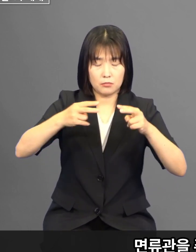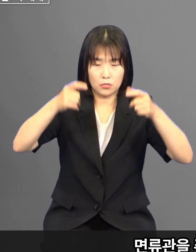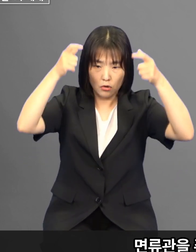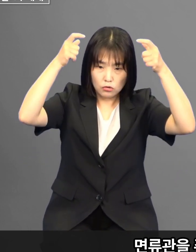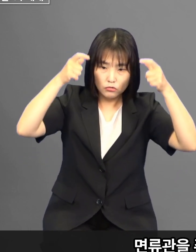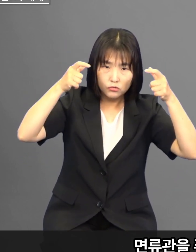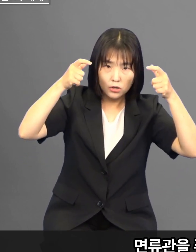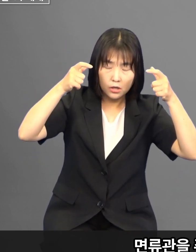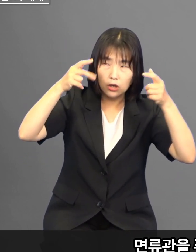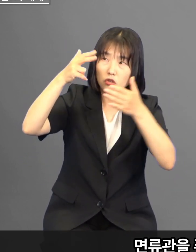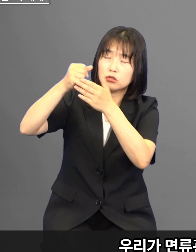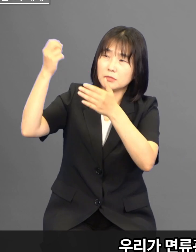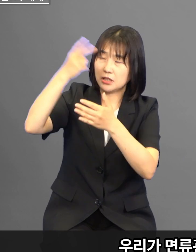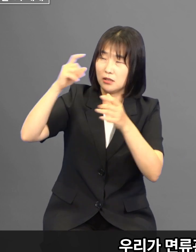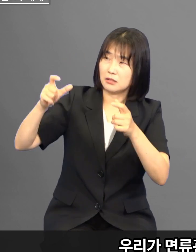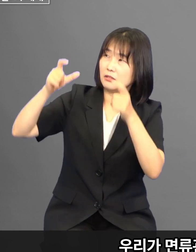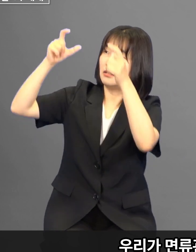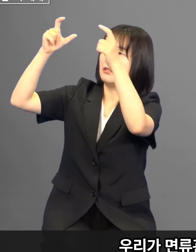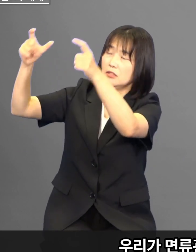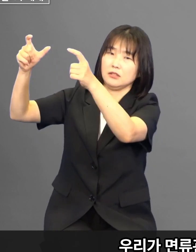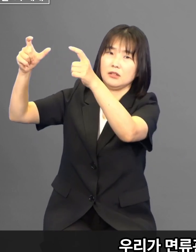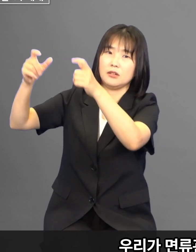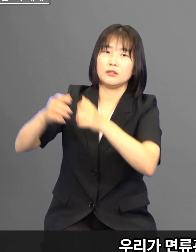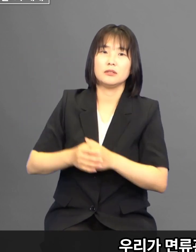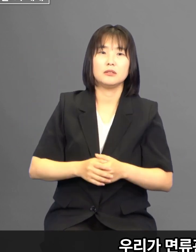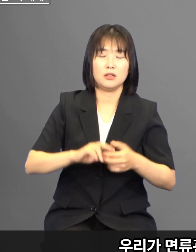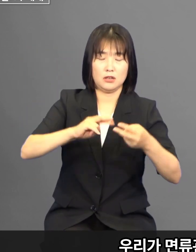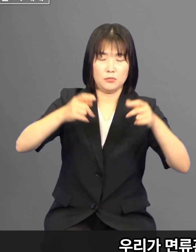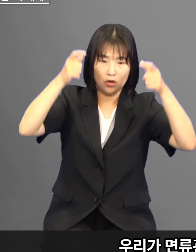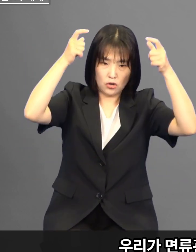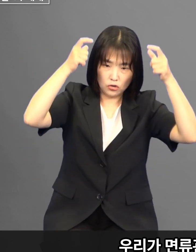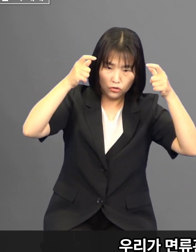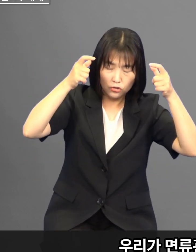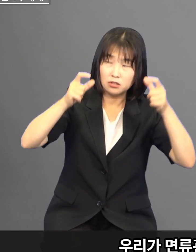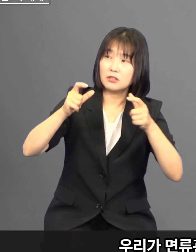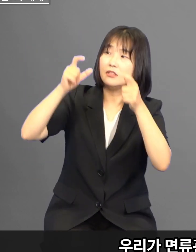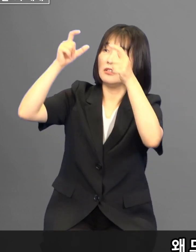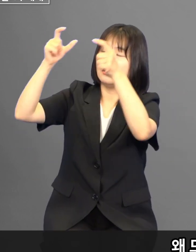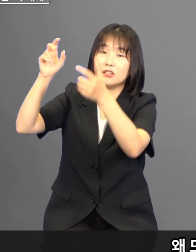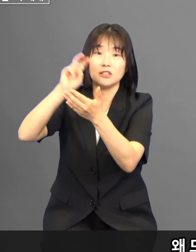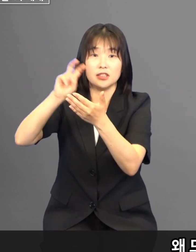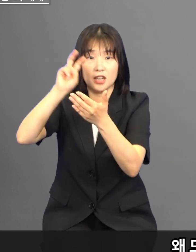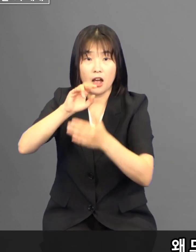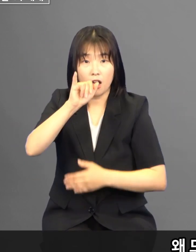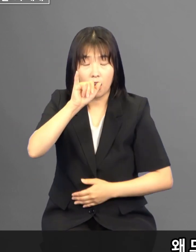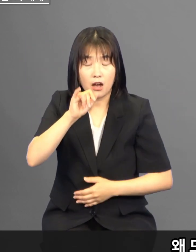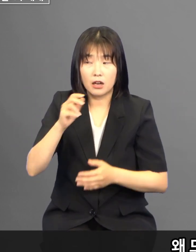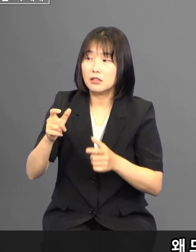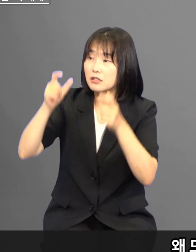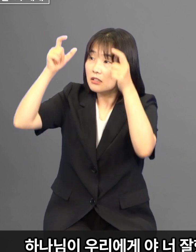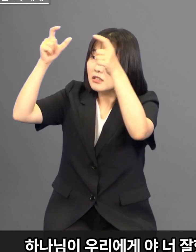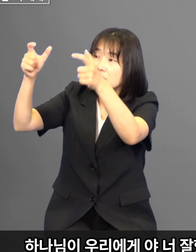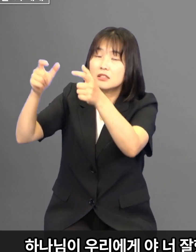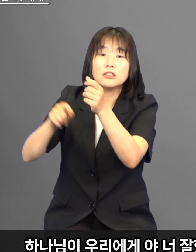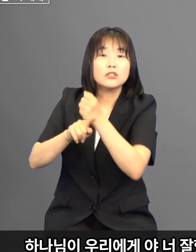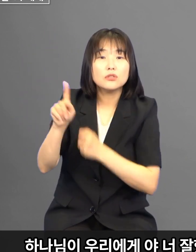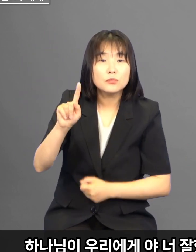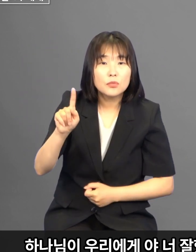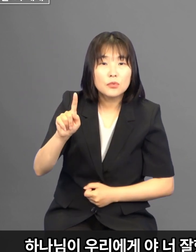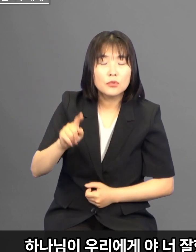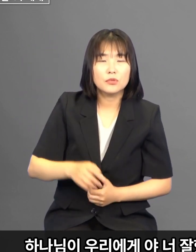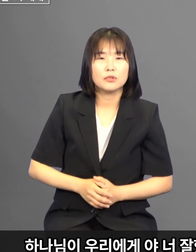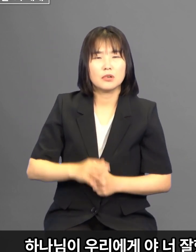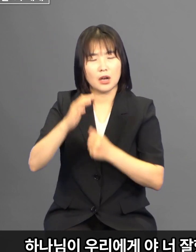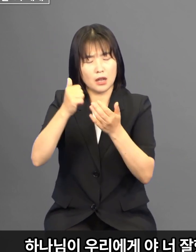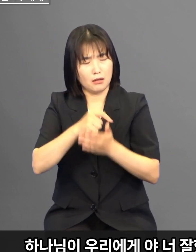다시 드립니다. 우리가 면류관 드려서 해줘요. 그 찬양 있죠? 그거 왜 드린 줄 아세요? 하나님이 우리에게